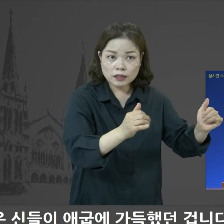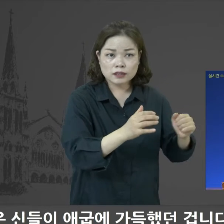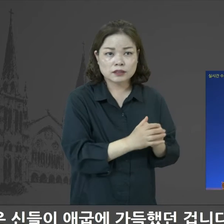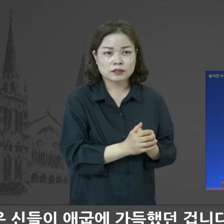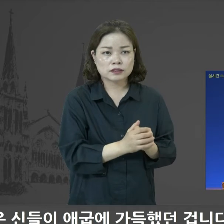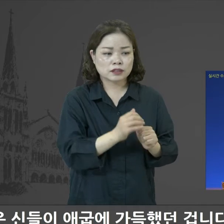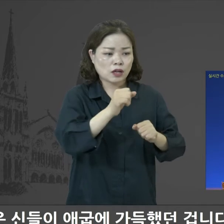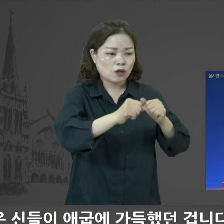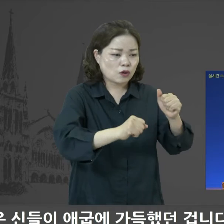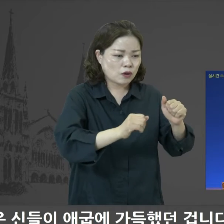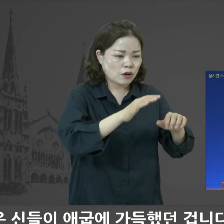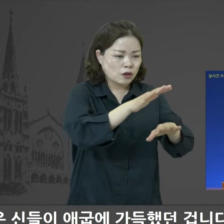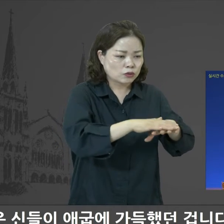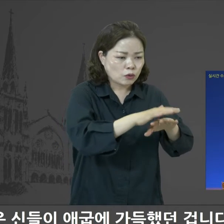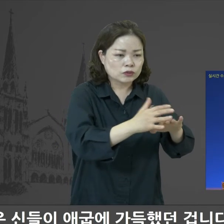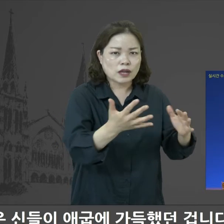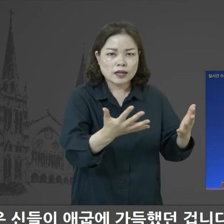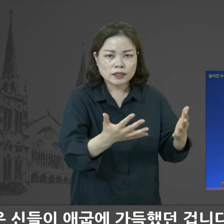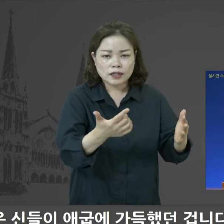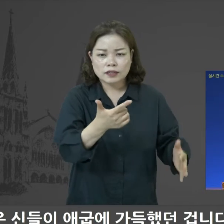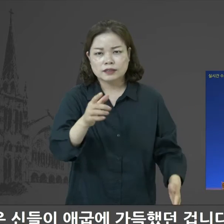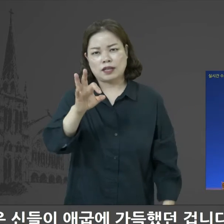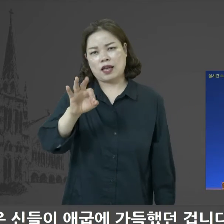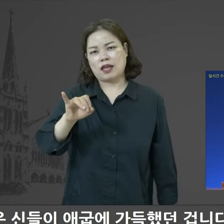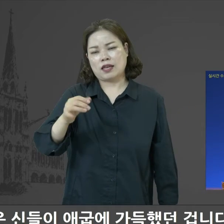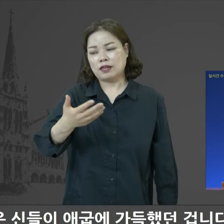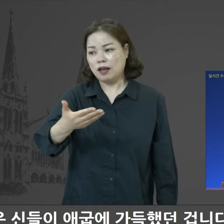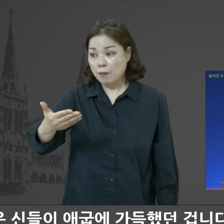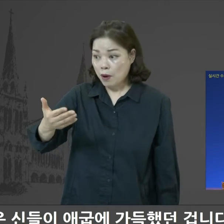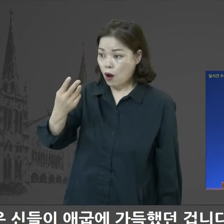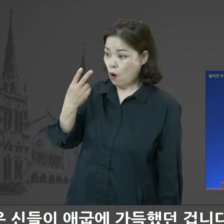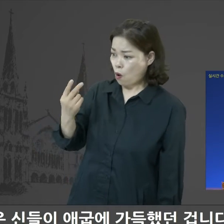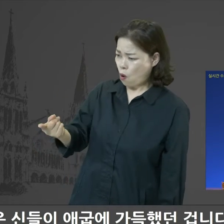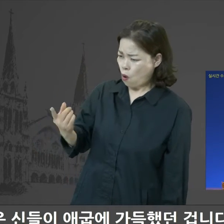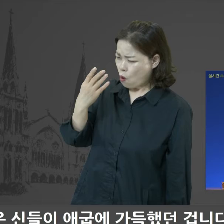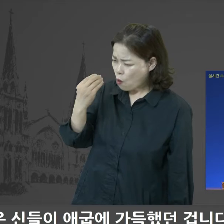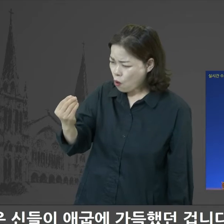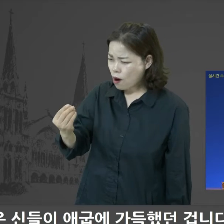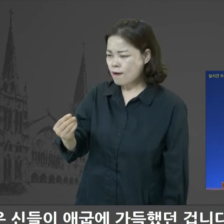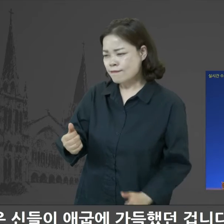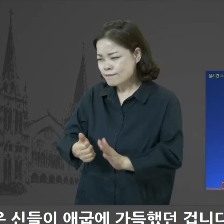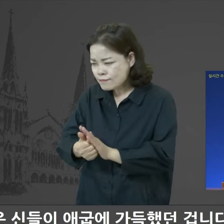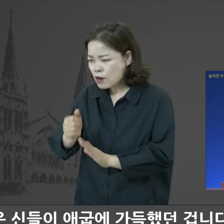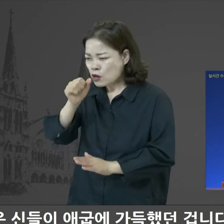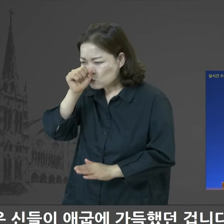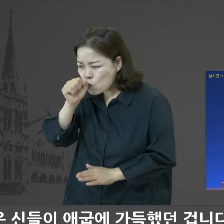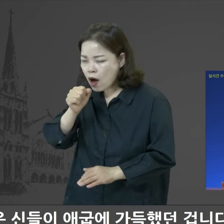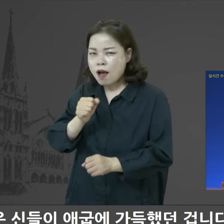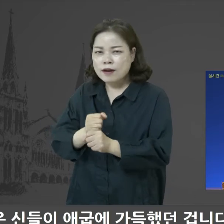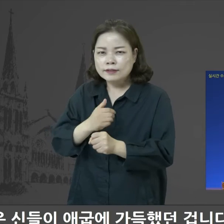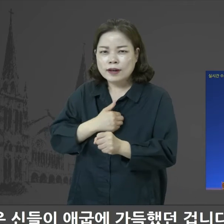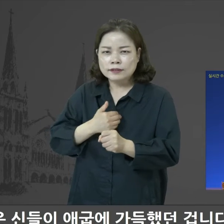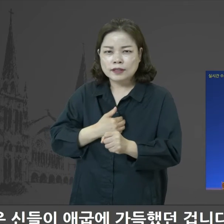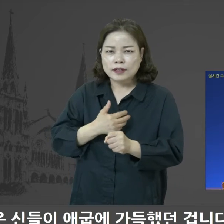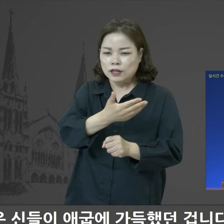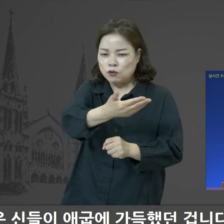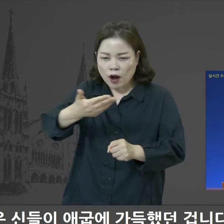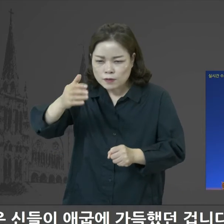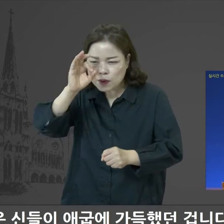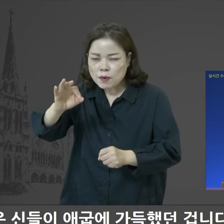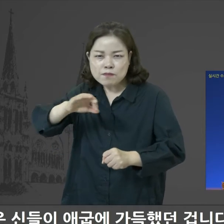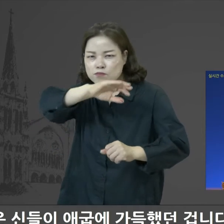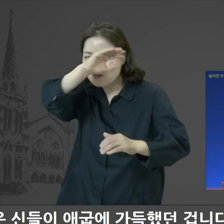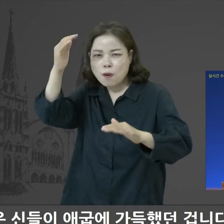목축을 하기 위해서, 농사를 짓기 위해서 나일강만 쳐다봅니다. 나일강만 소망합니다. 나일강만 신뢰합니다. 나일강만 바라보면 모든